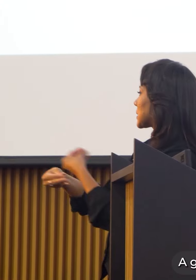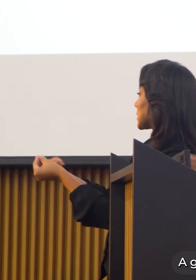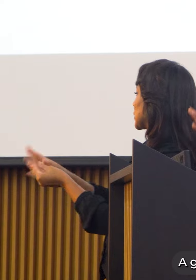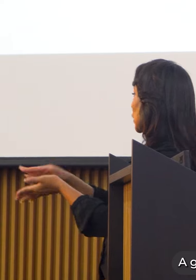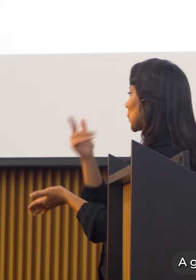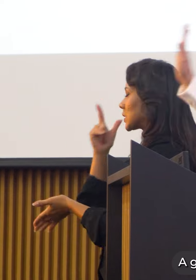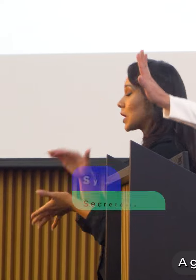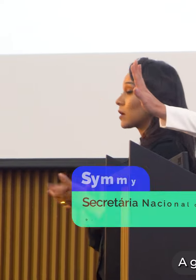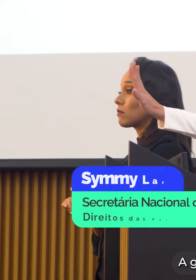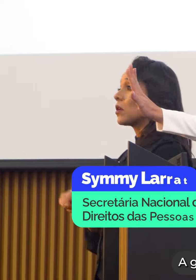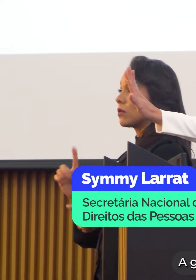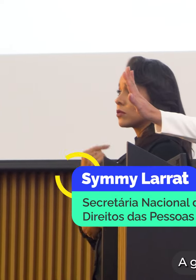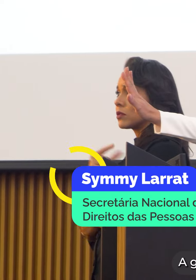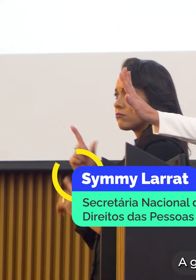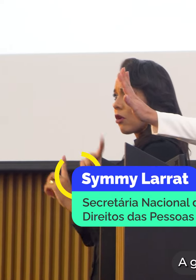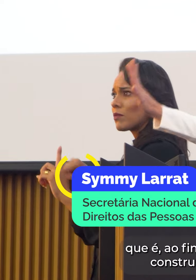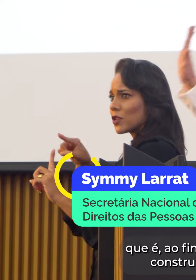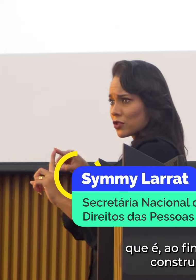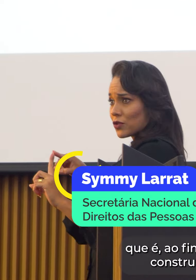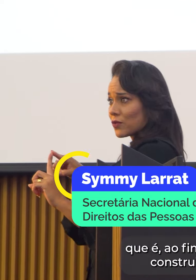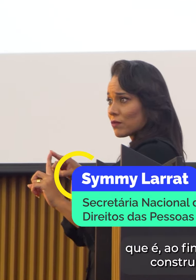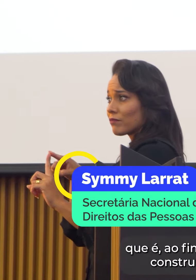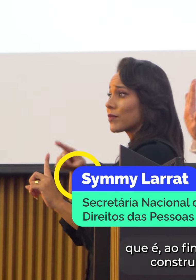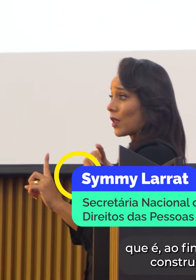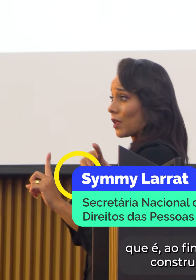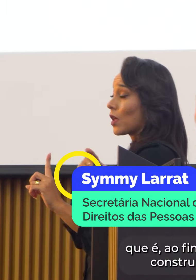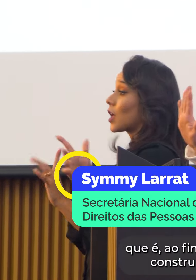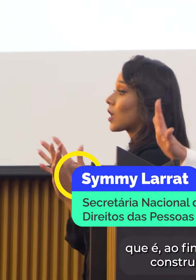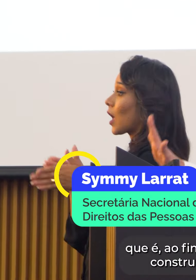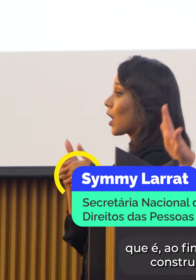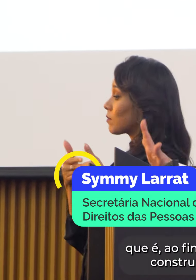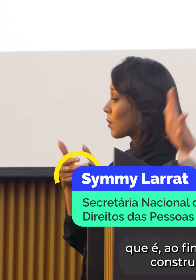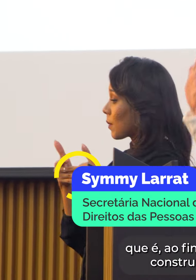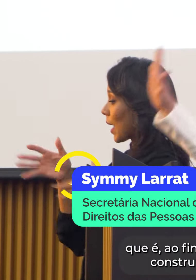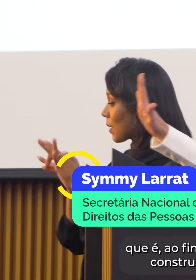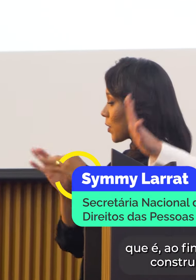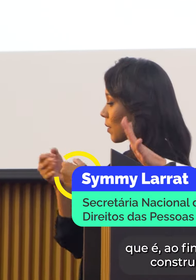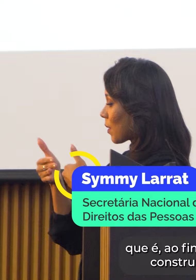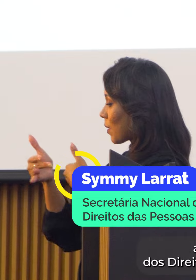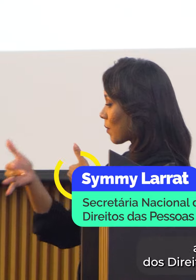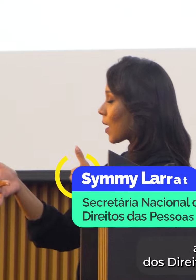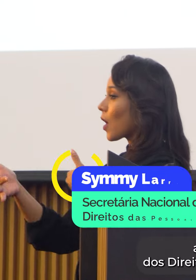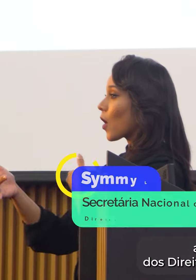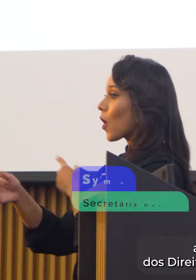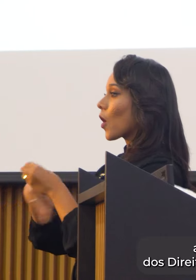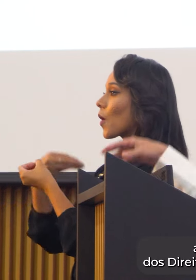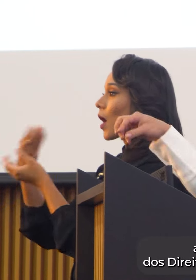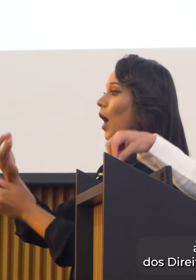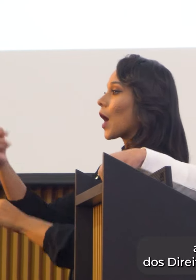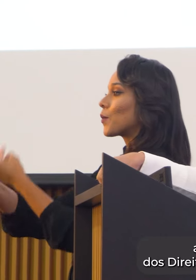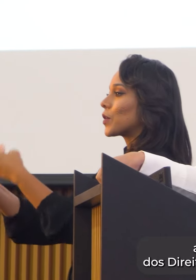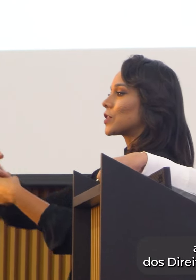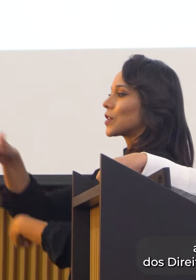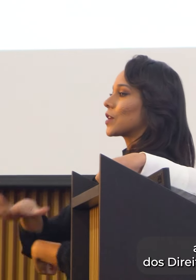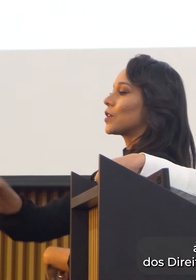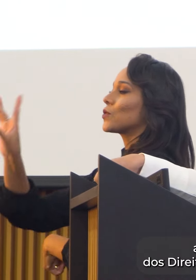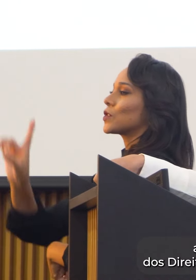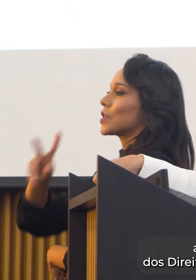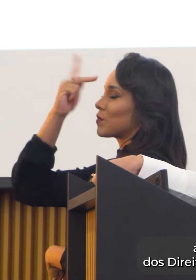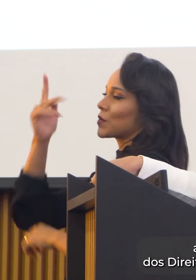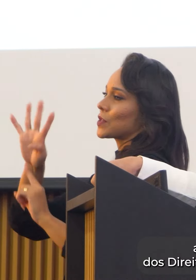A gente tem uma meta, que é, ao final de tudo que a gente está construindo, entregar para vocês a Política Nacional dos Direitos das